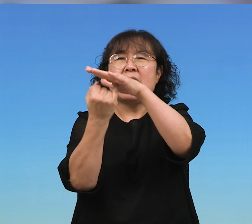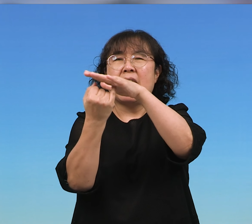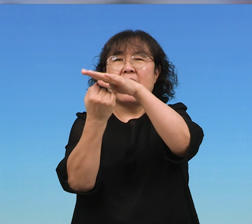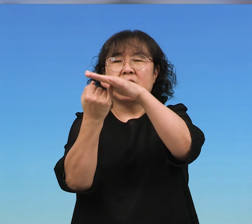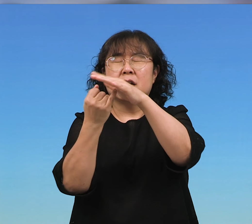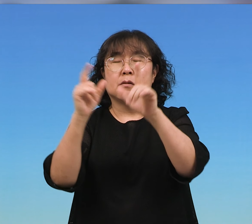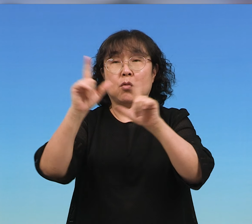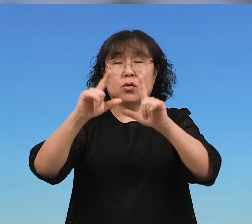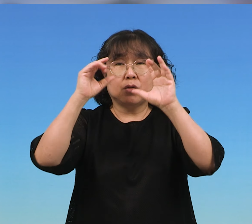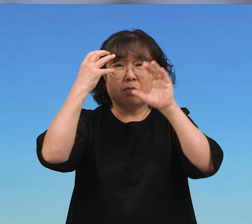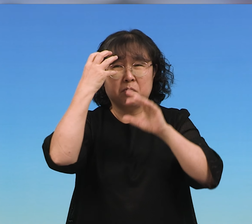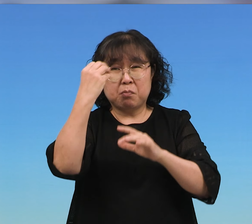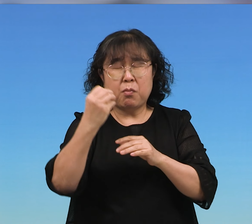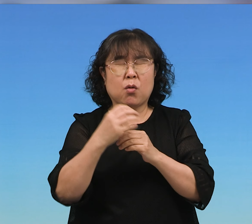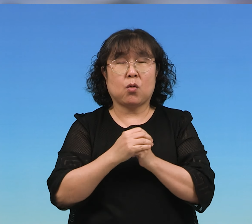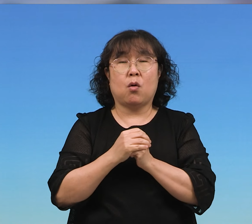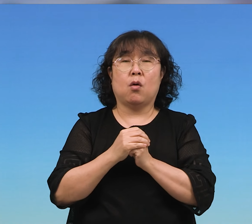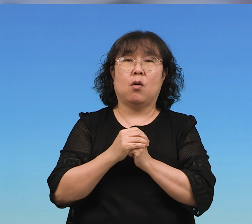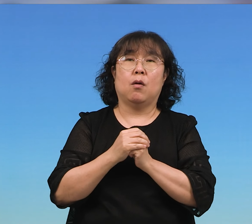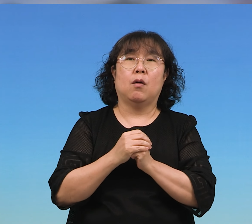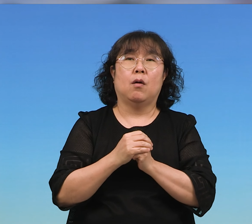모습을 보면서 참